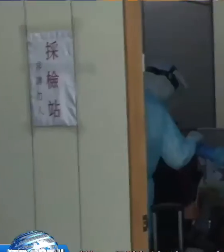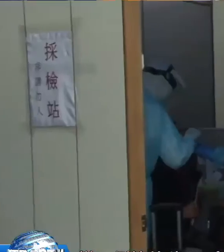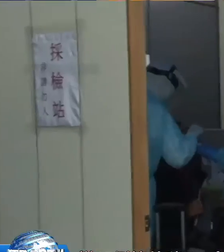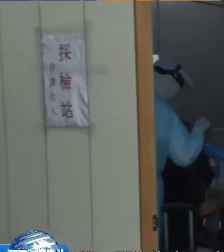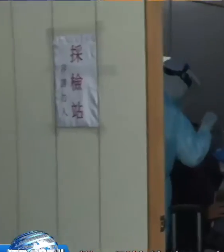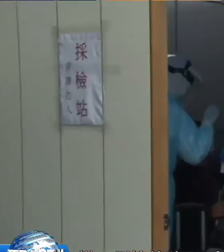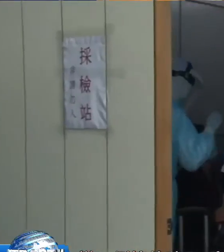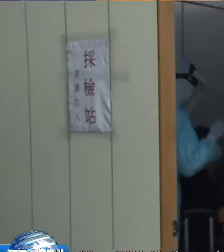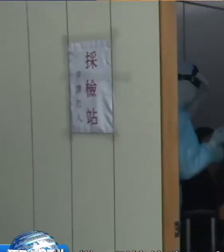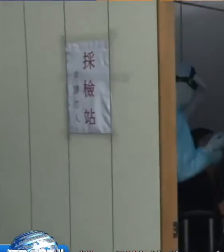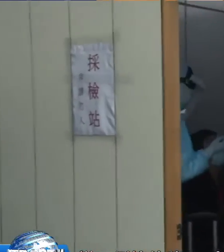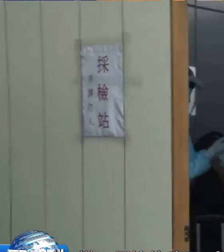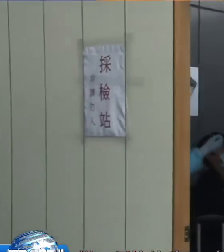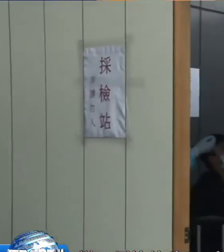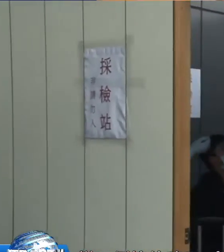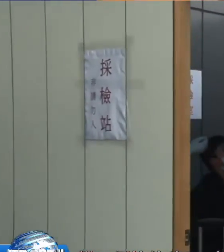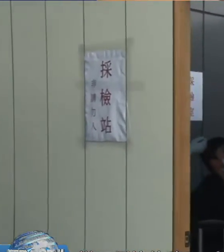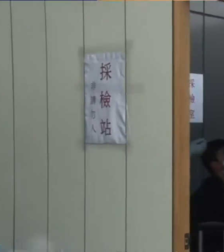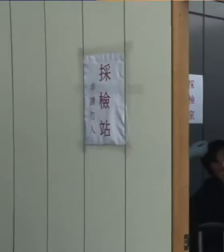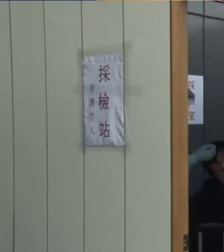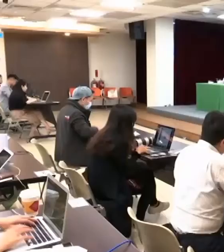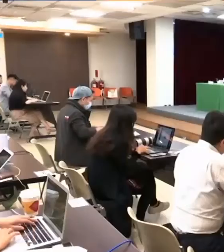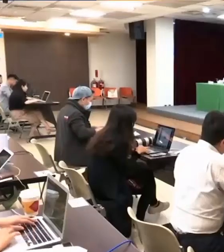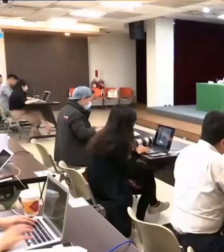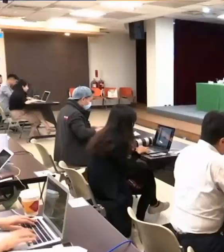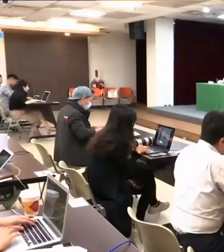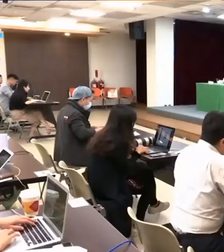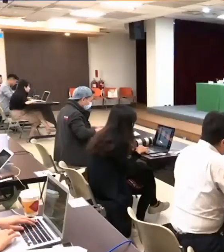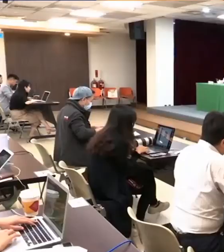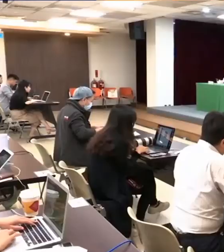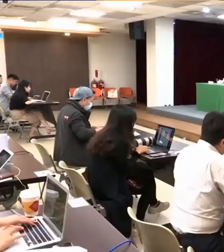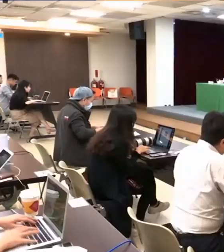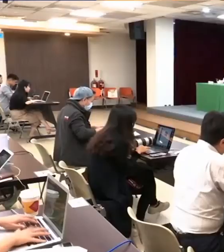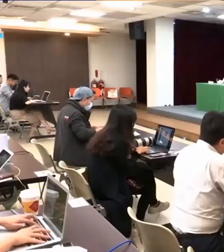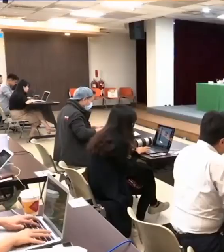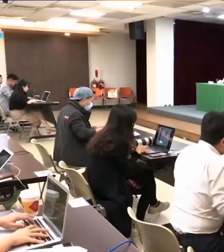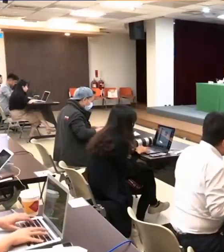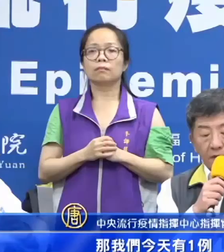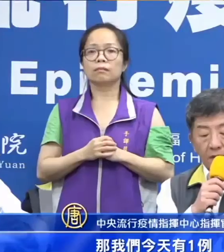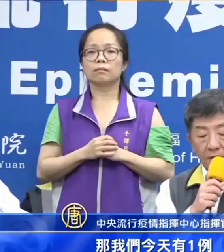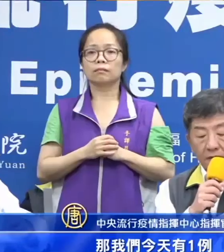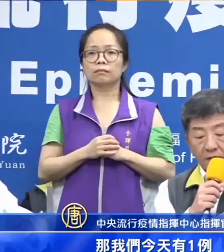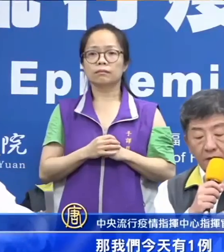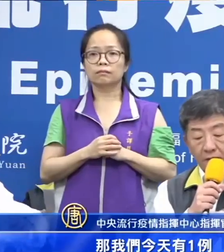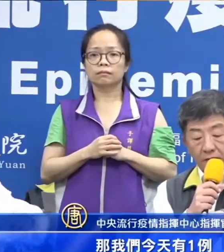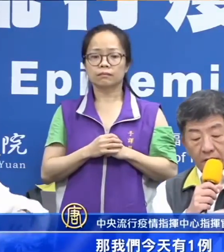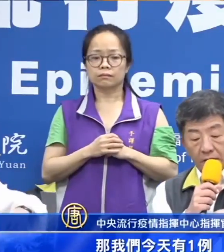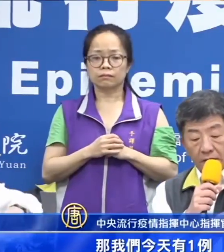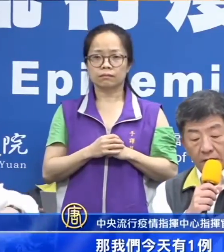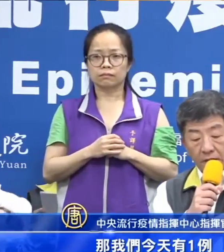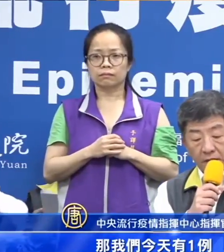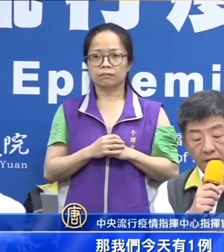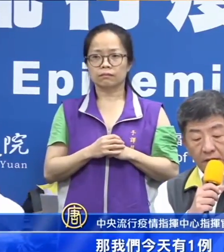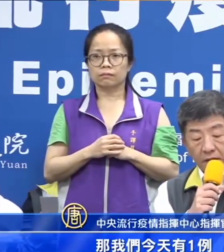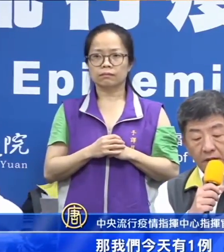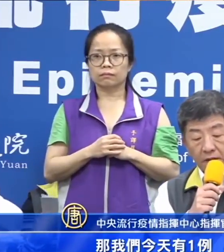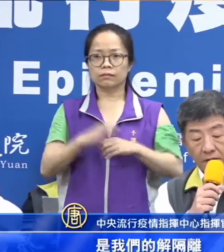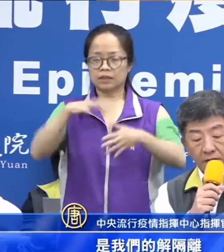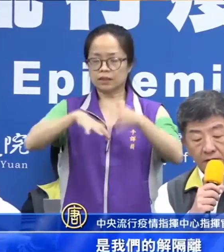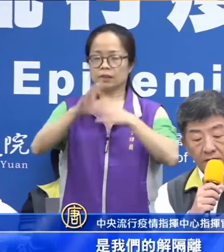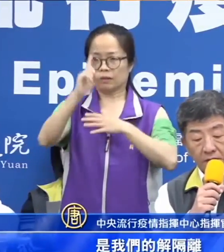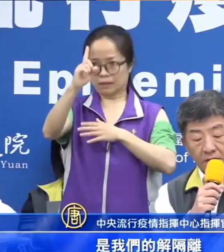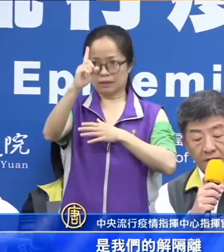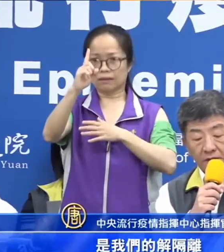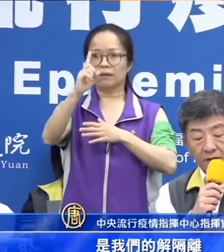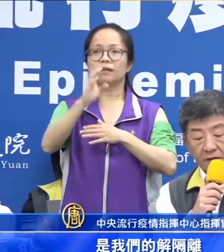诊个案总计有267人。此外，陈时中也宣布有新增1人解隔离。 那我们今天有一例